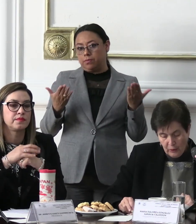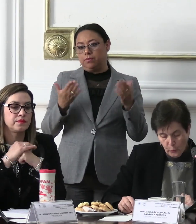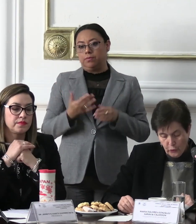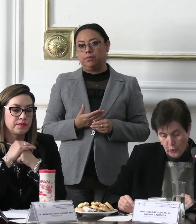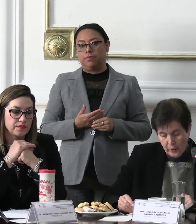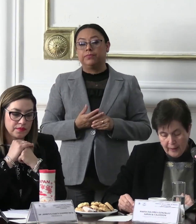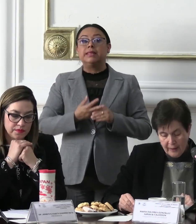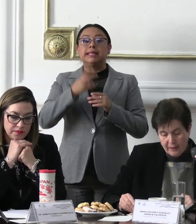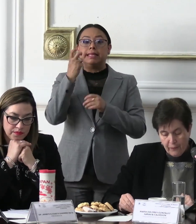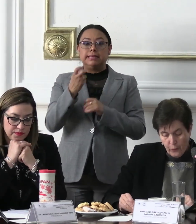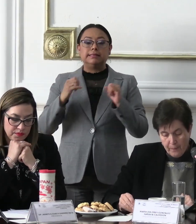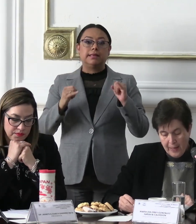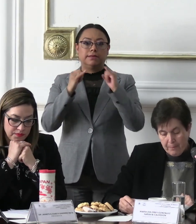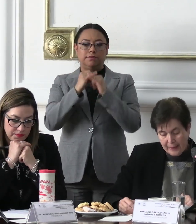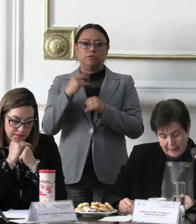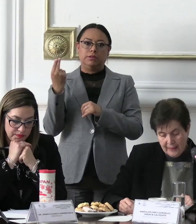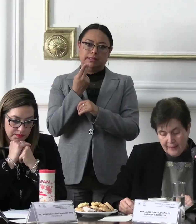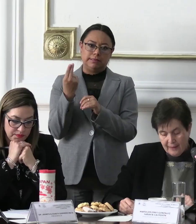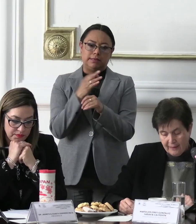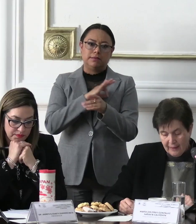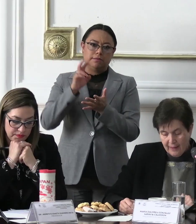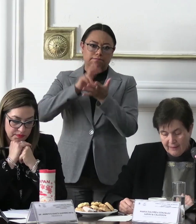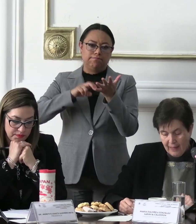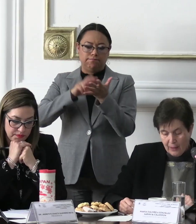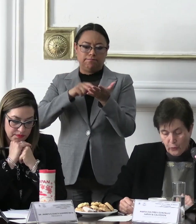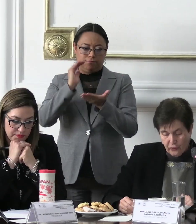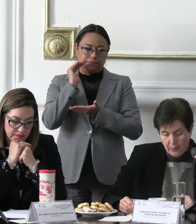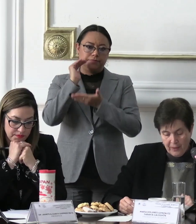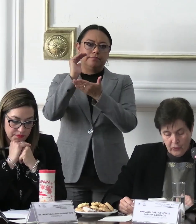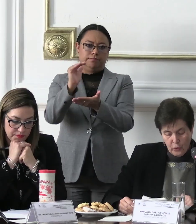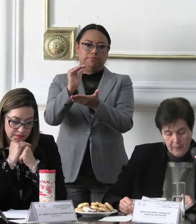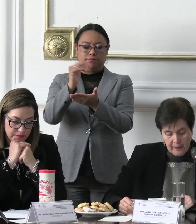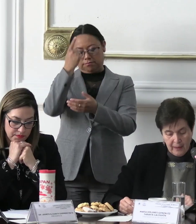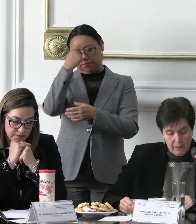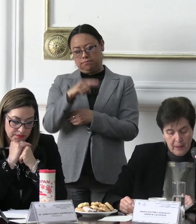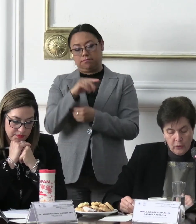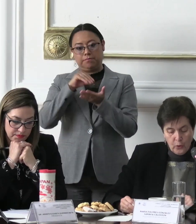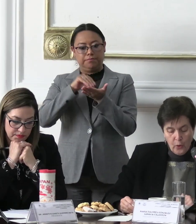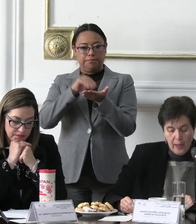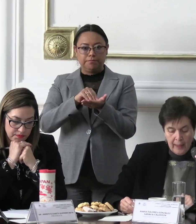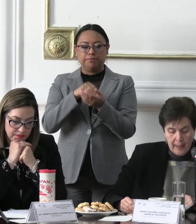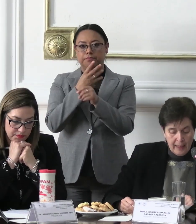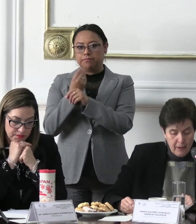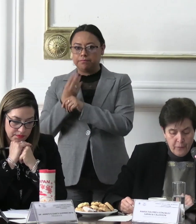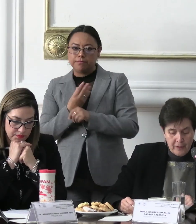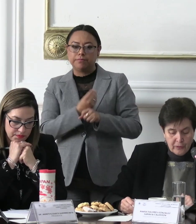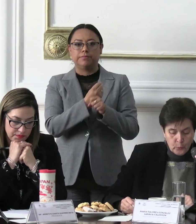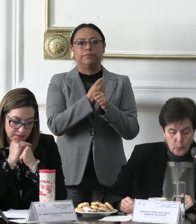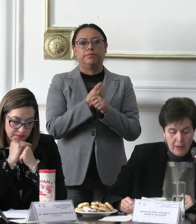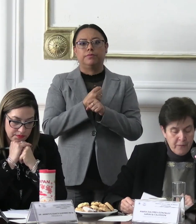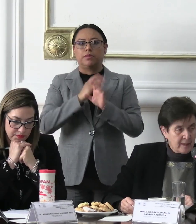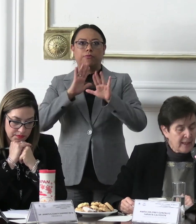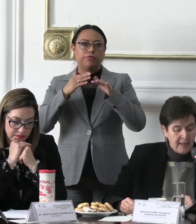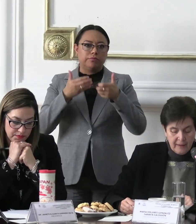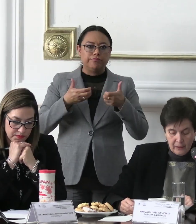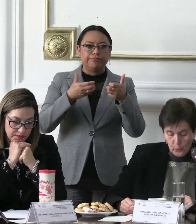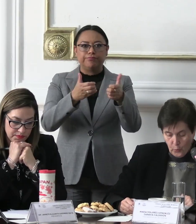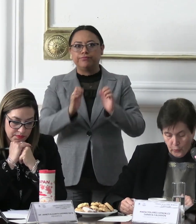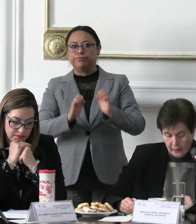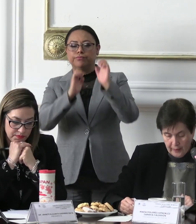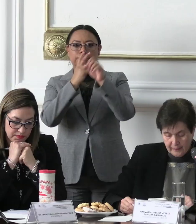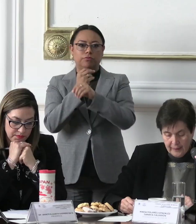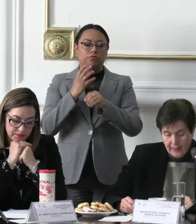la institución requiere reformar partidas destinadas a la conservación, mantenimiento e infraestructura física